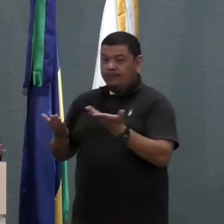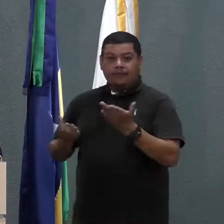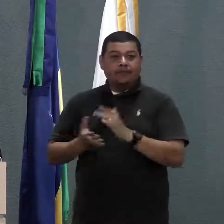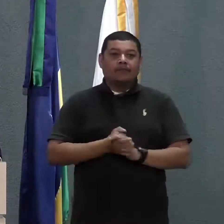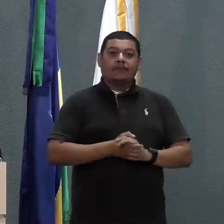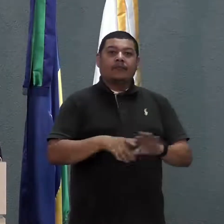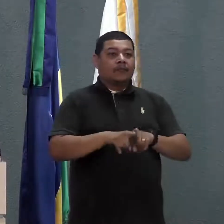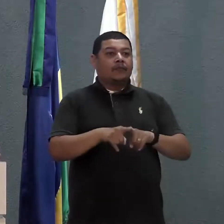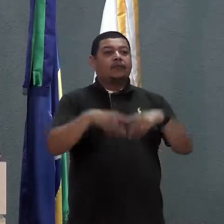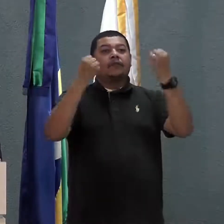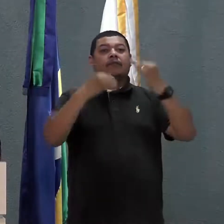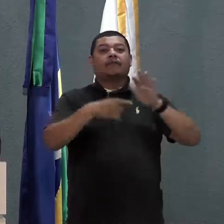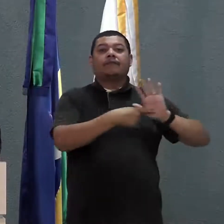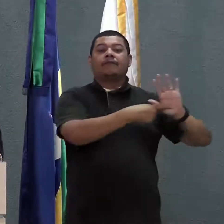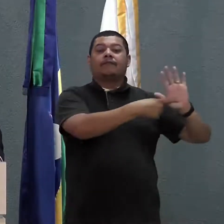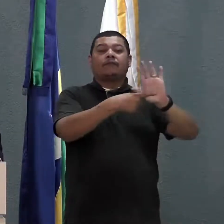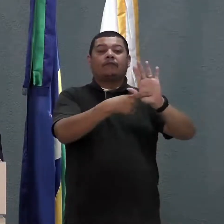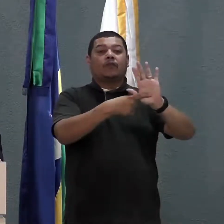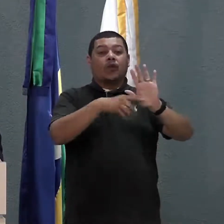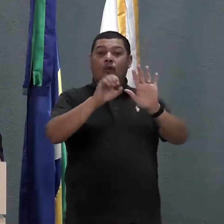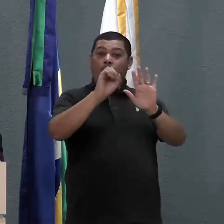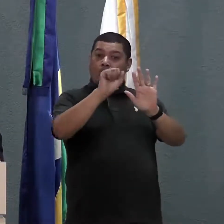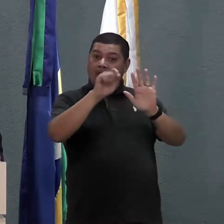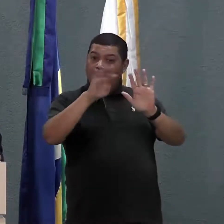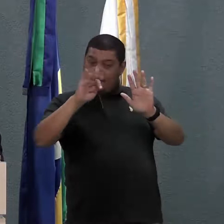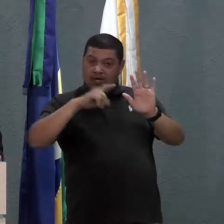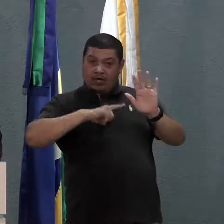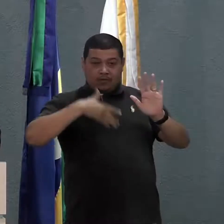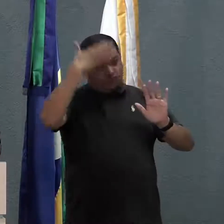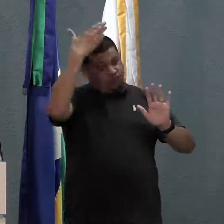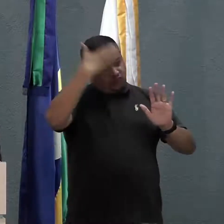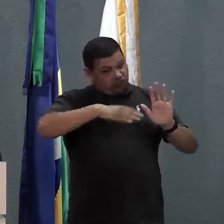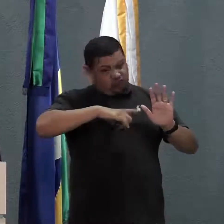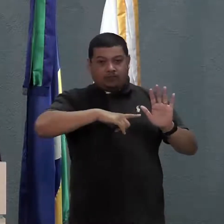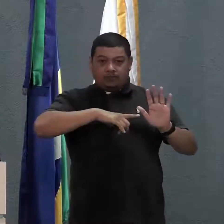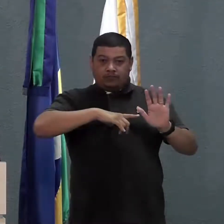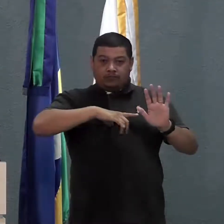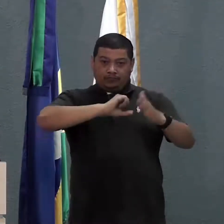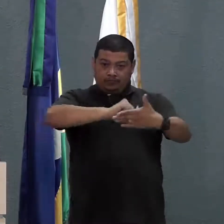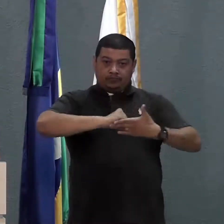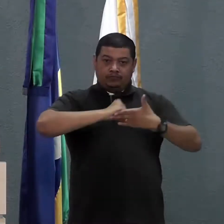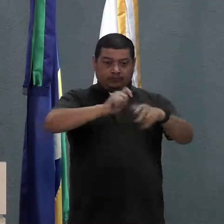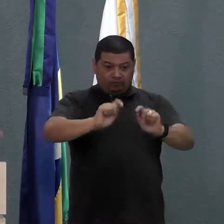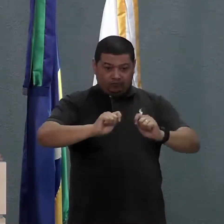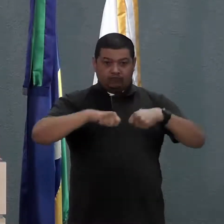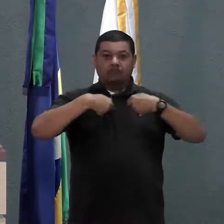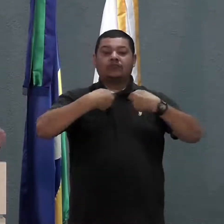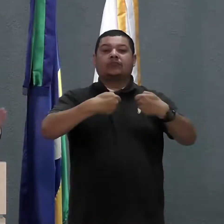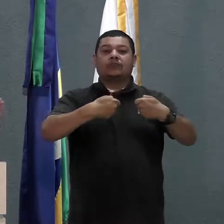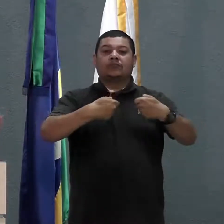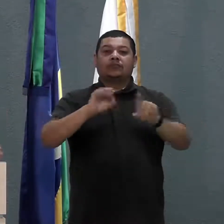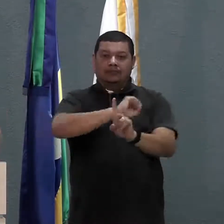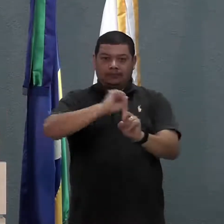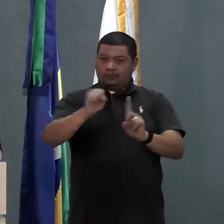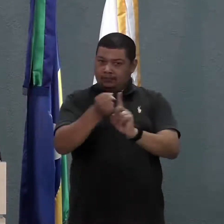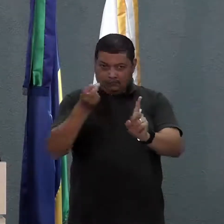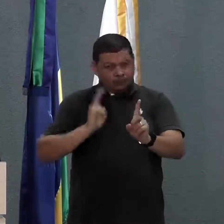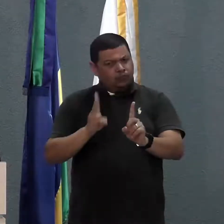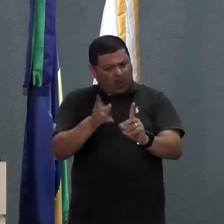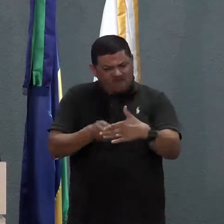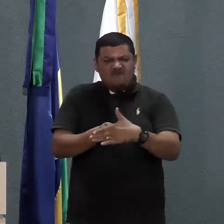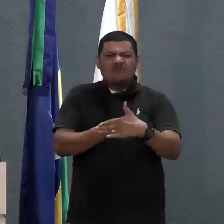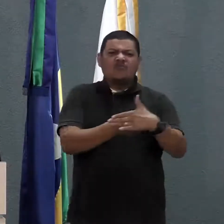e ressaltar a OAB no cumprimento do seu papel político institucional de defesa da sociedade, sempre procurou e vai